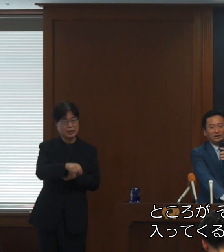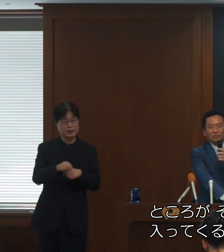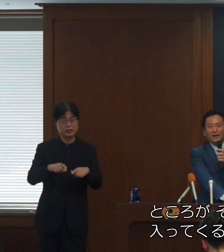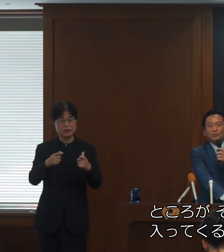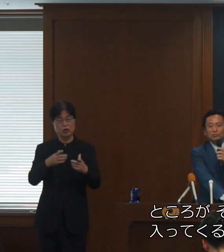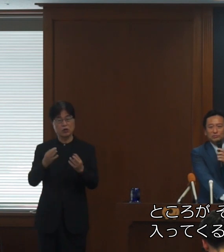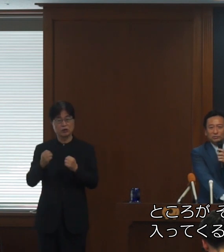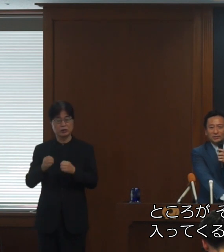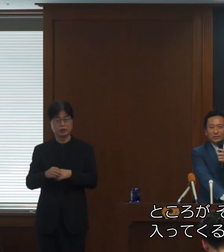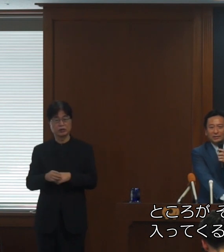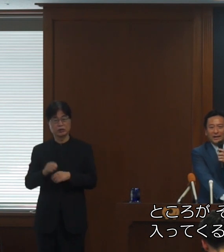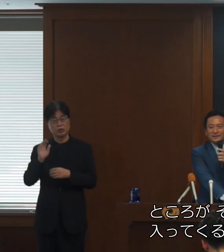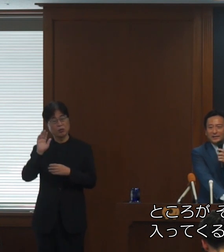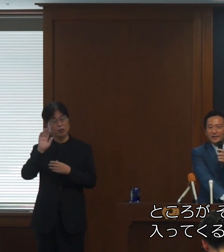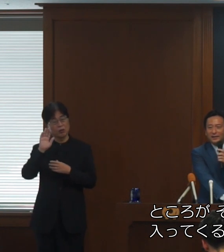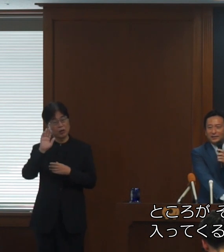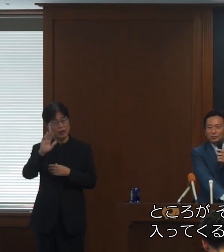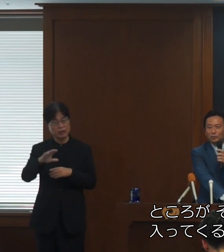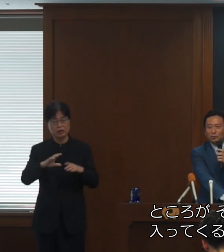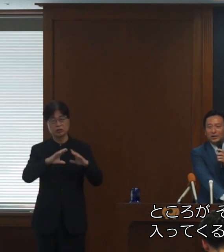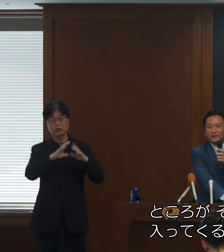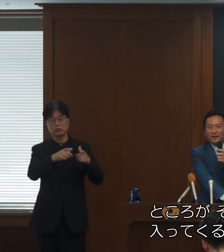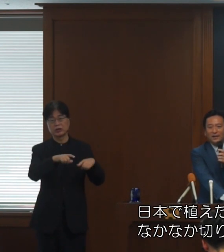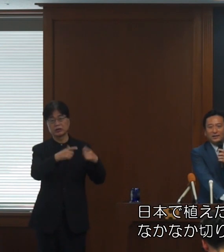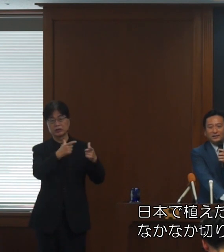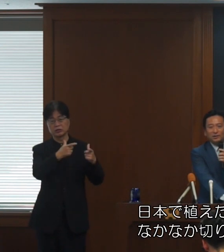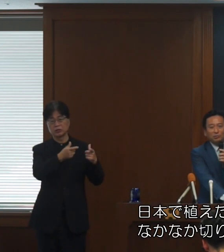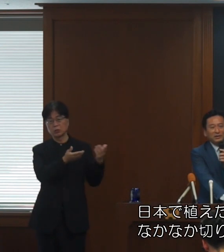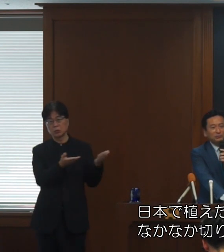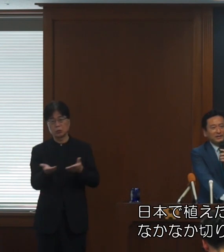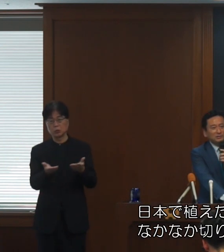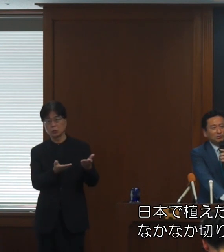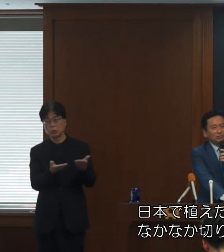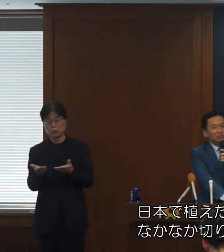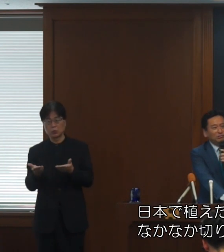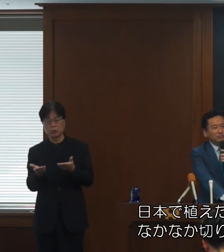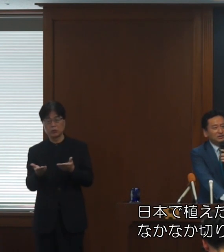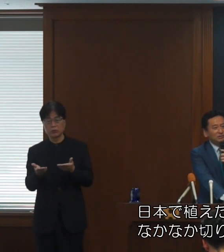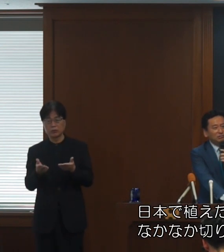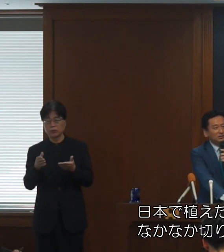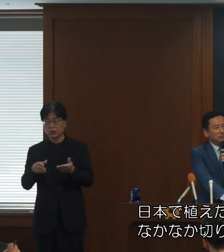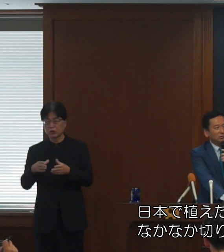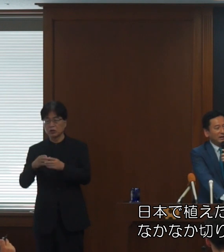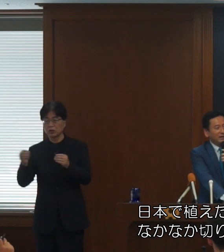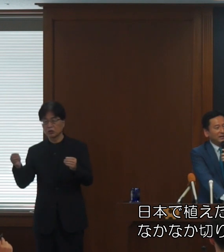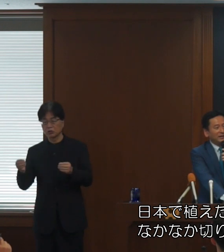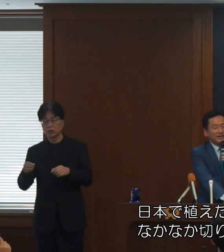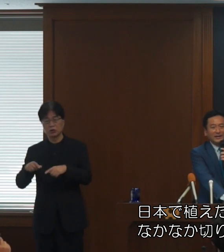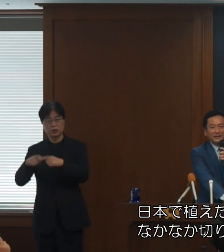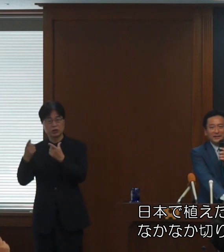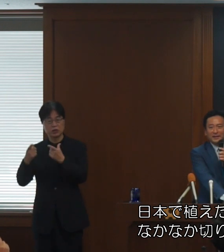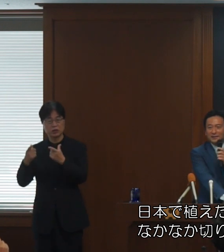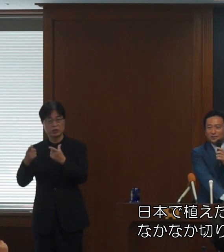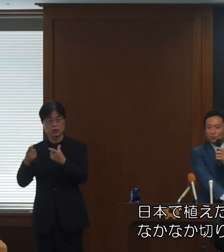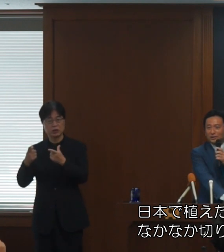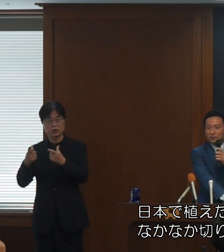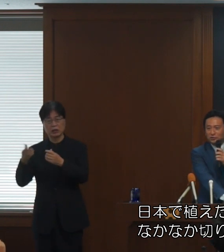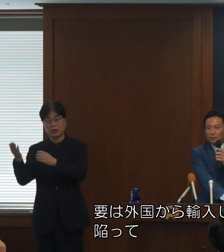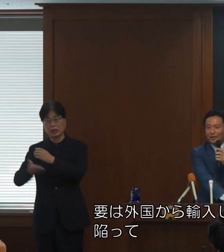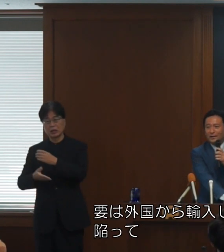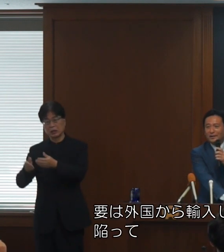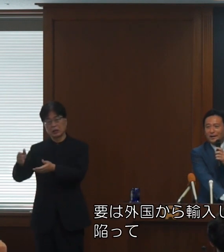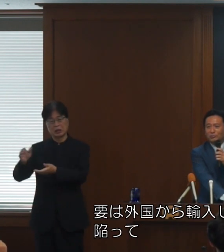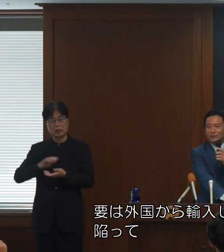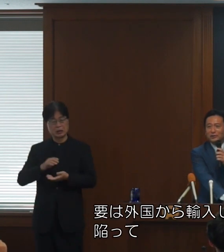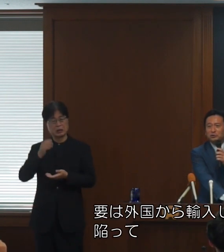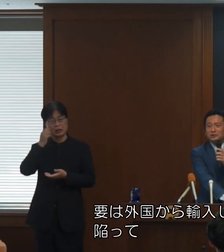その後外国の題材が入ってくるようになって日本で植えたその人工林というのはなかなか聞き出せない状況